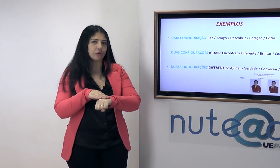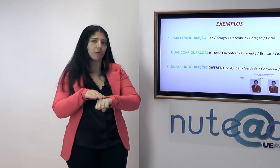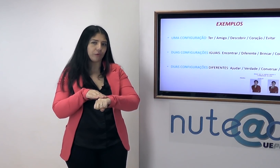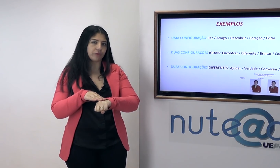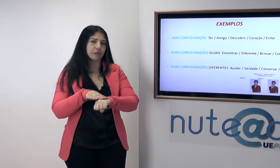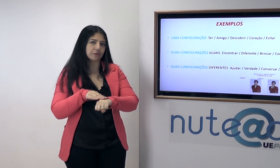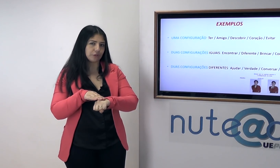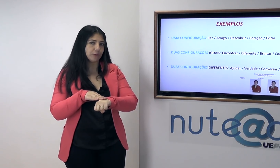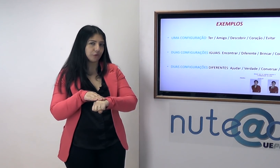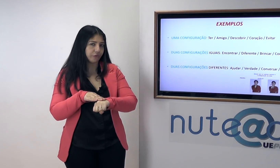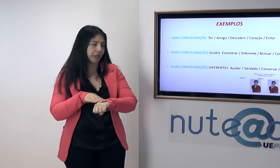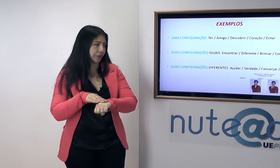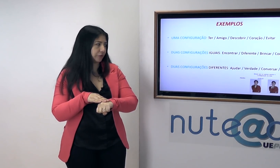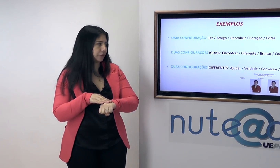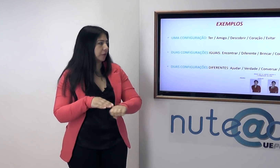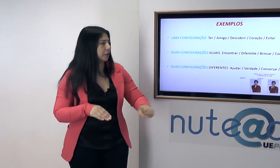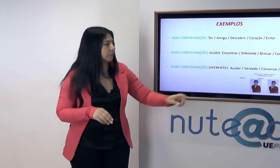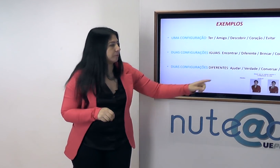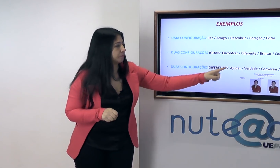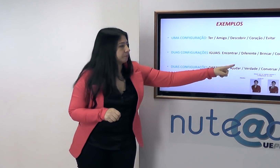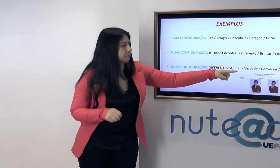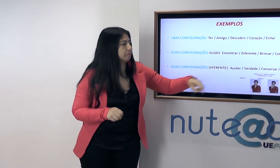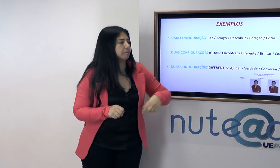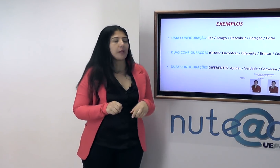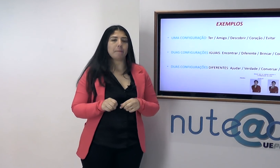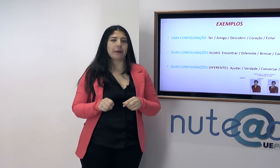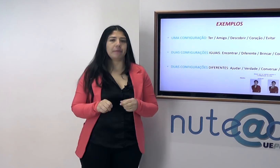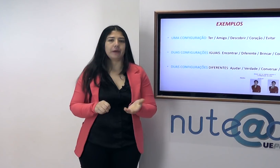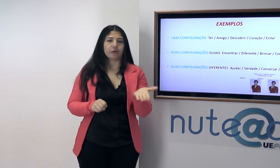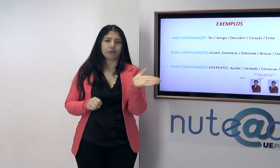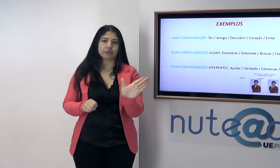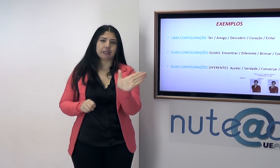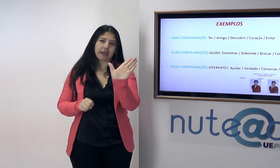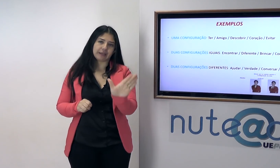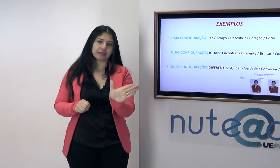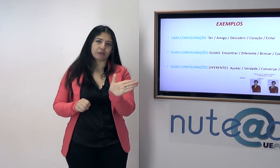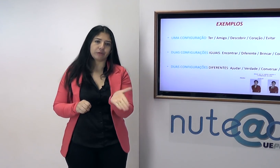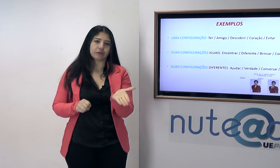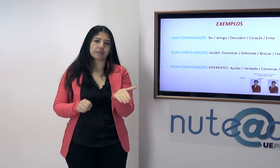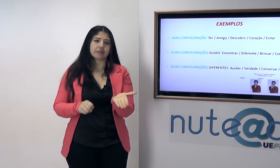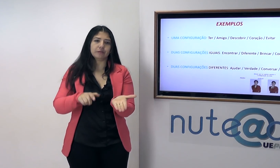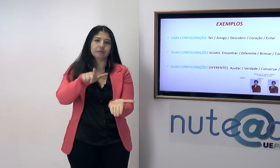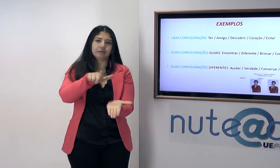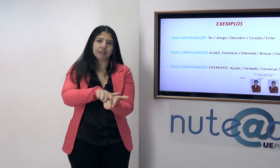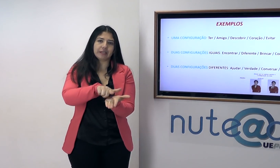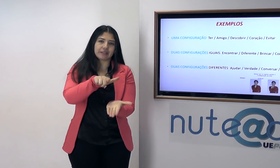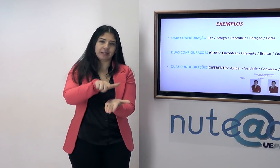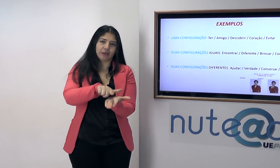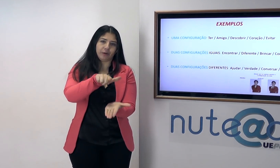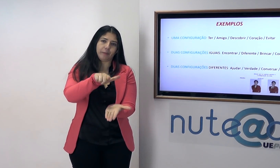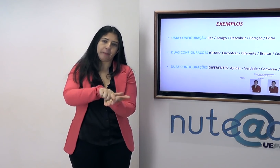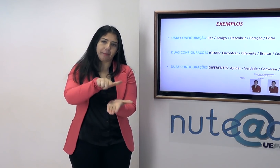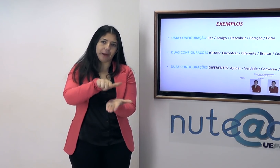com configurações de mãos diferentes. Papel, eu vou ter essa configuração e essa aqui, ó.